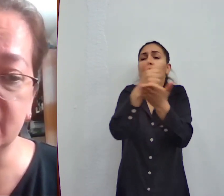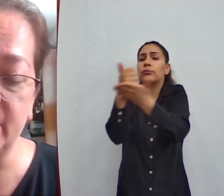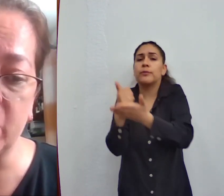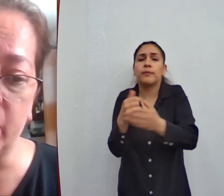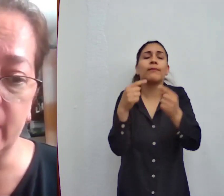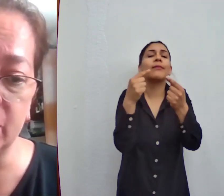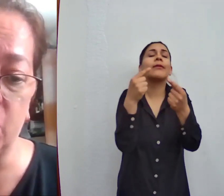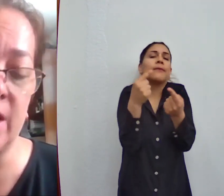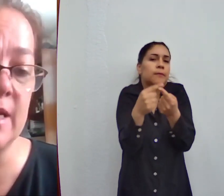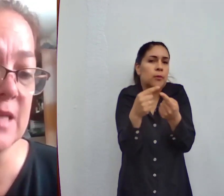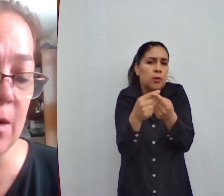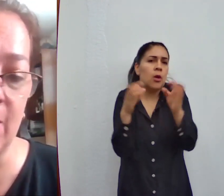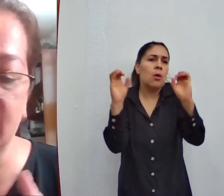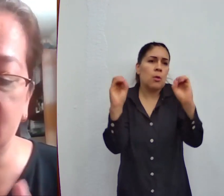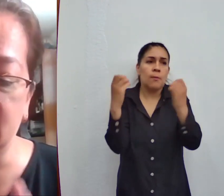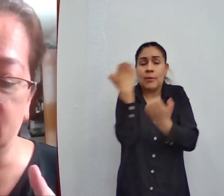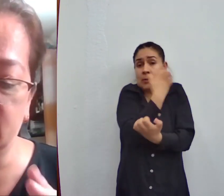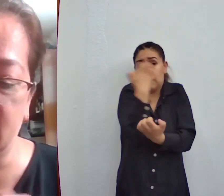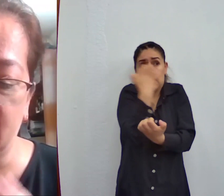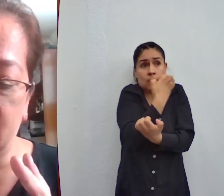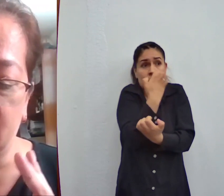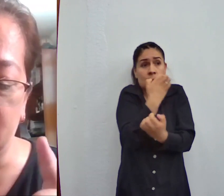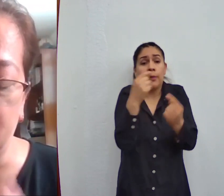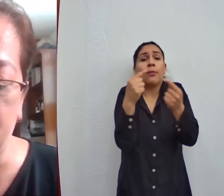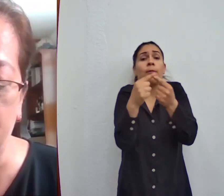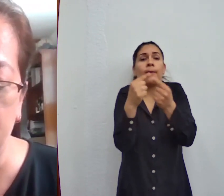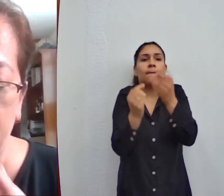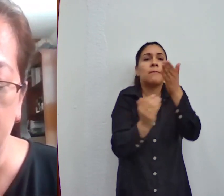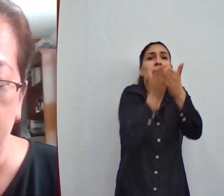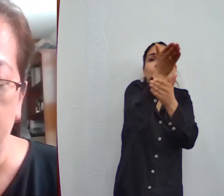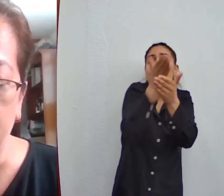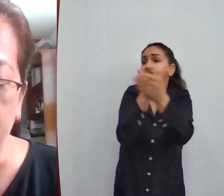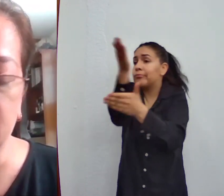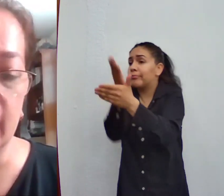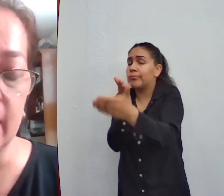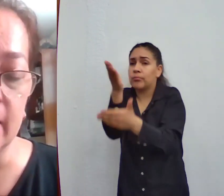las escuelas de tiempo completo, una en Ixtlahuaca y otra